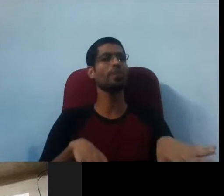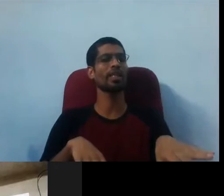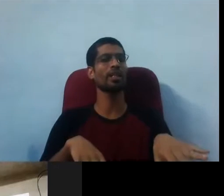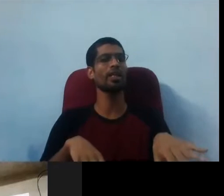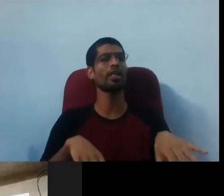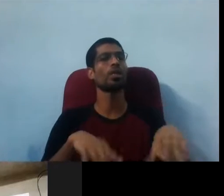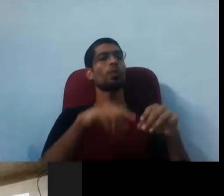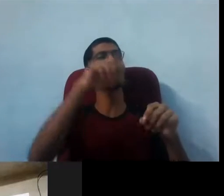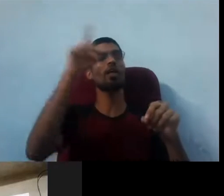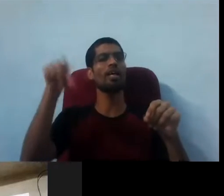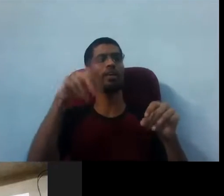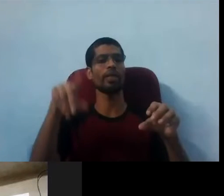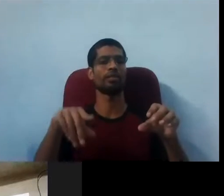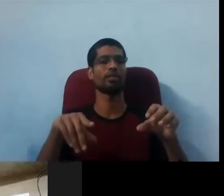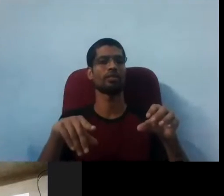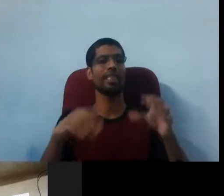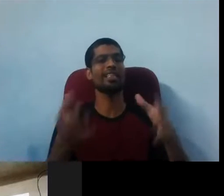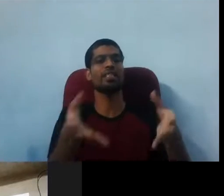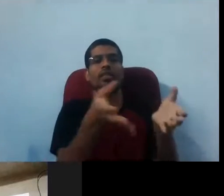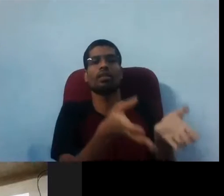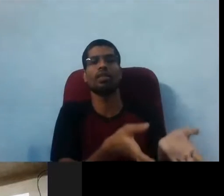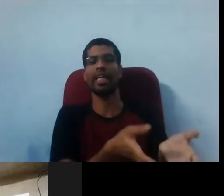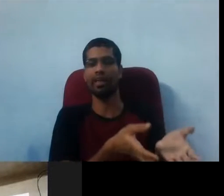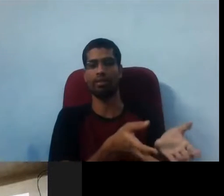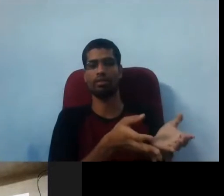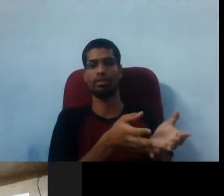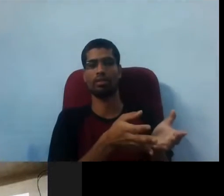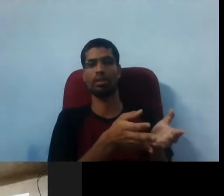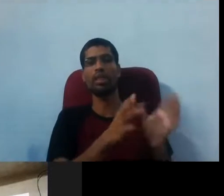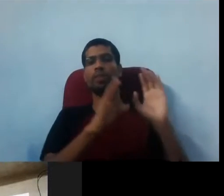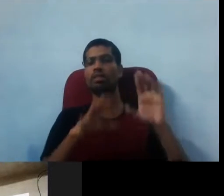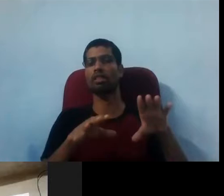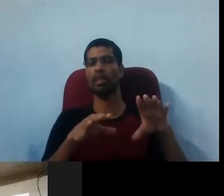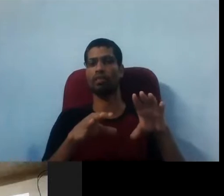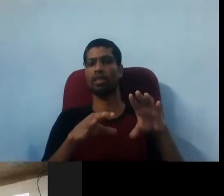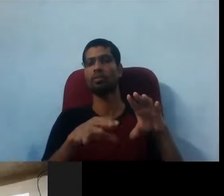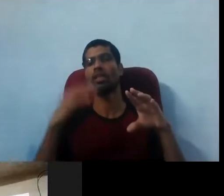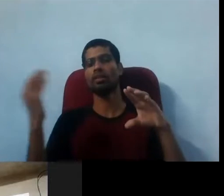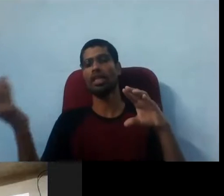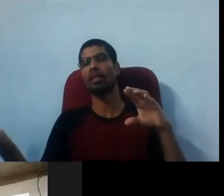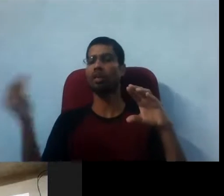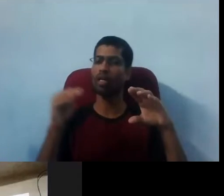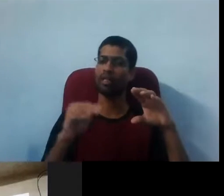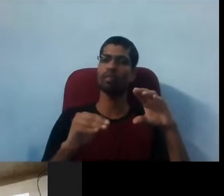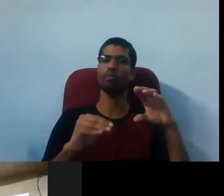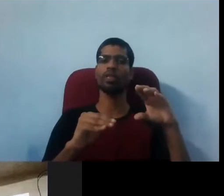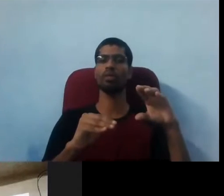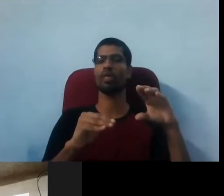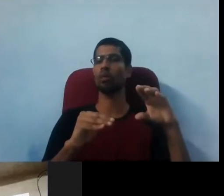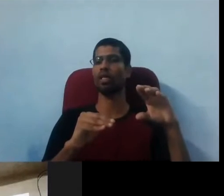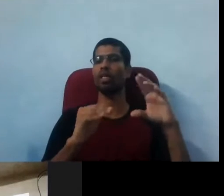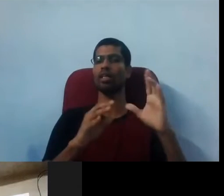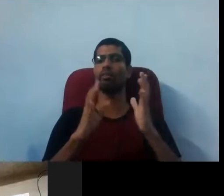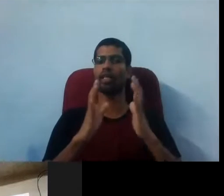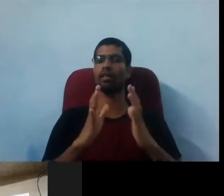तो यहाँ पर क्या कर रहा है, पूरा हवा में एक्सेस एयर इन द प्रेजेंस ऑफ एयर, मतलब ज्यादा हवा की माध्यम